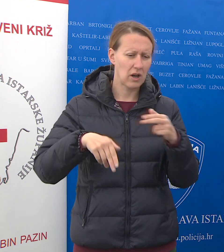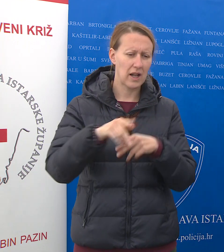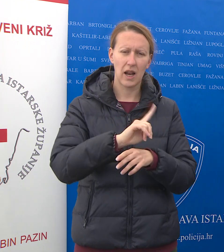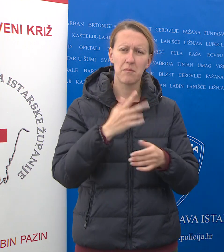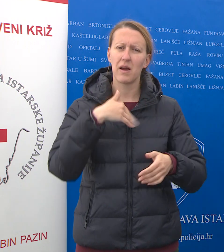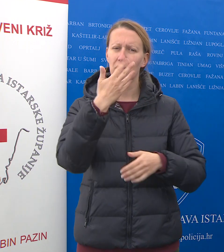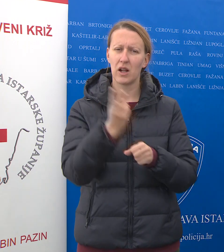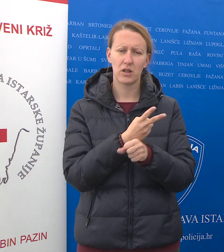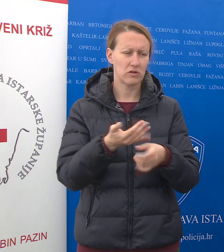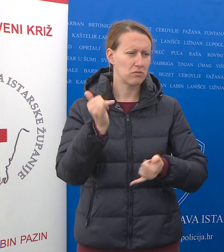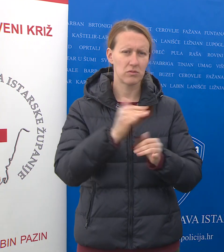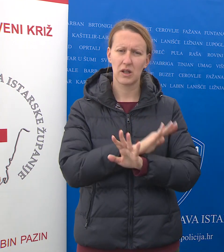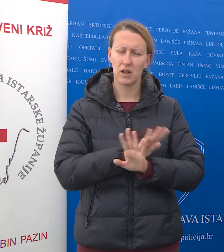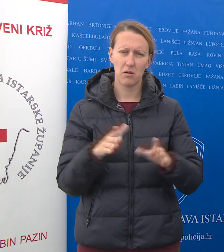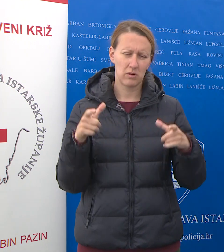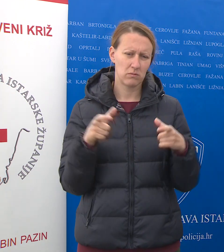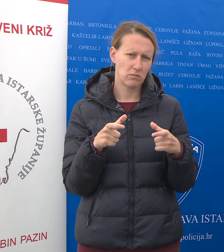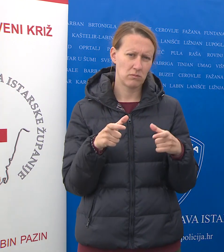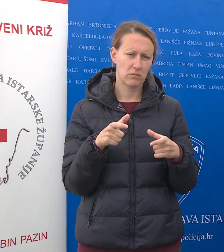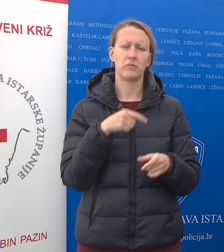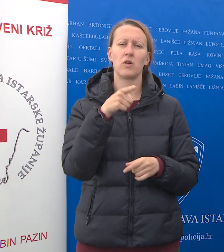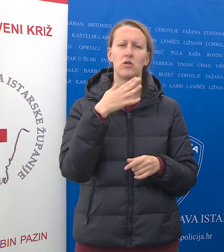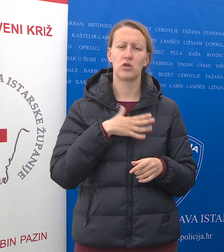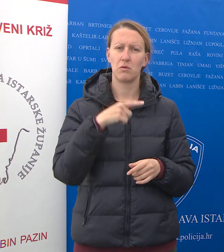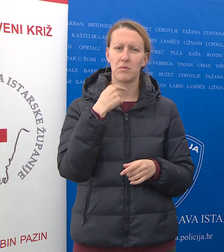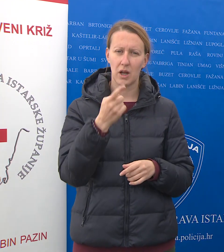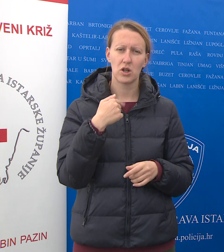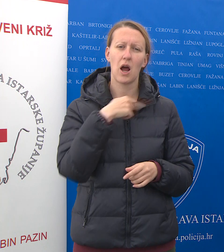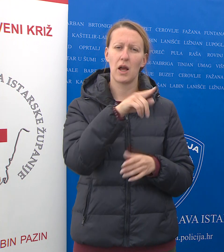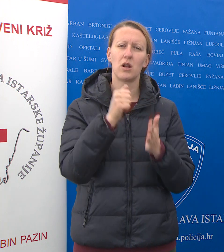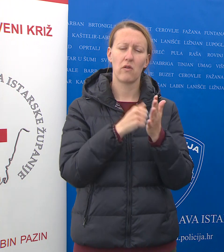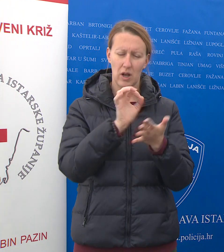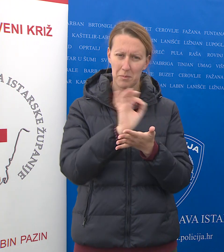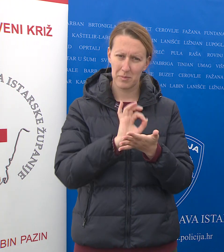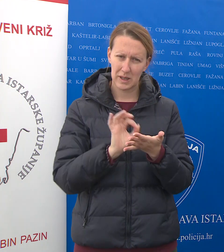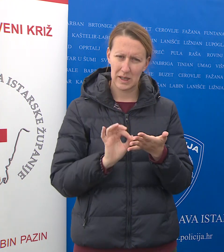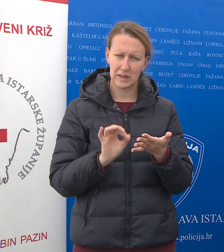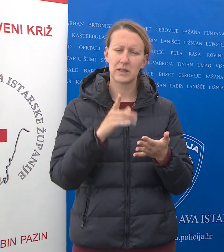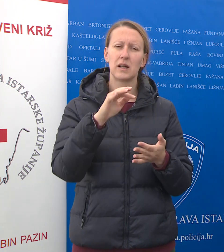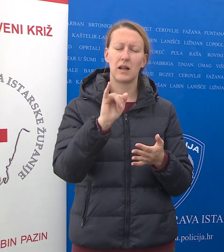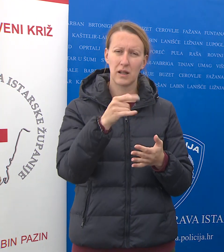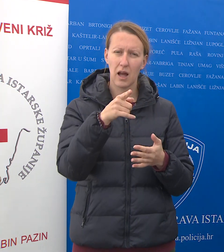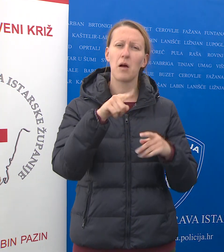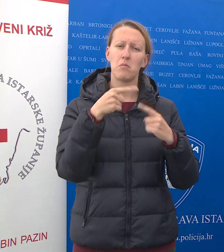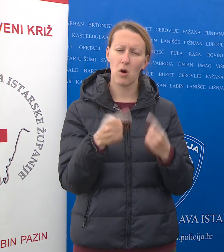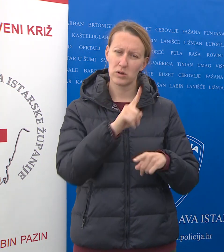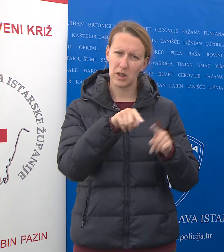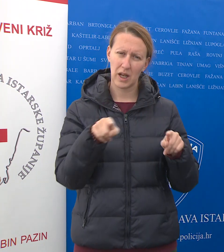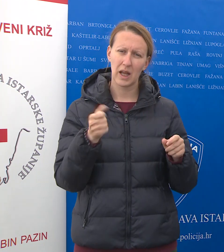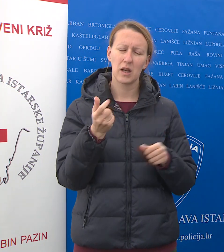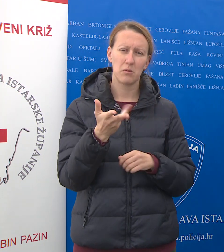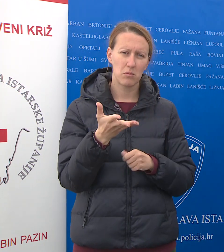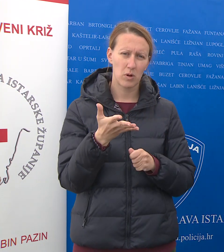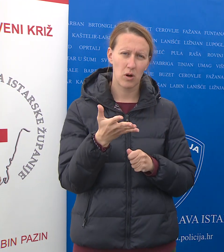i izvan države. Prema tome, ono što želim reći, a i mediji su pisali, a činjenica je da postoji određeni